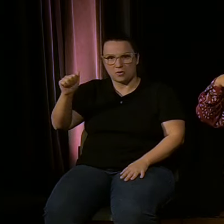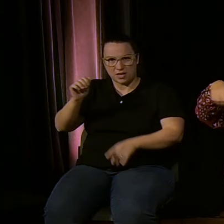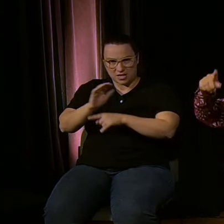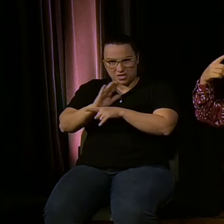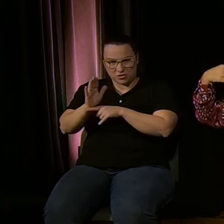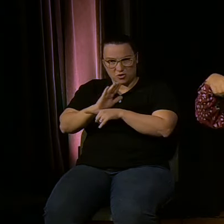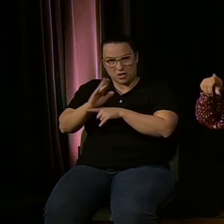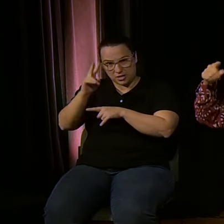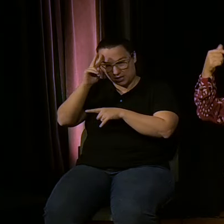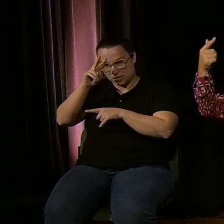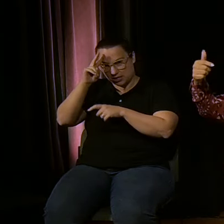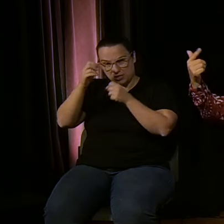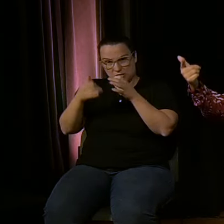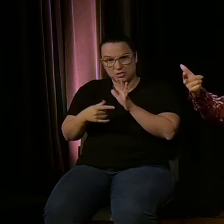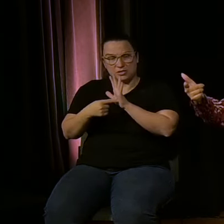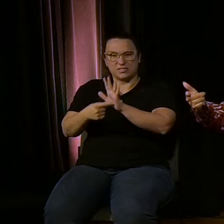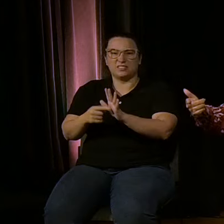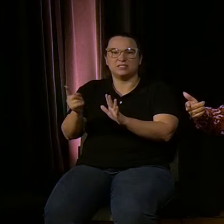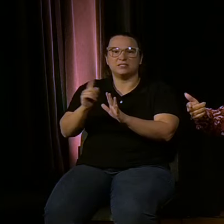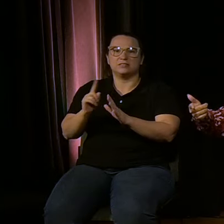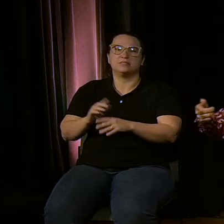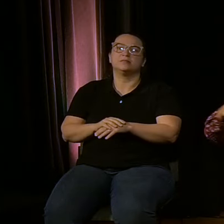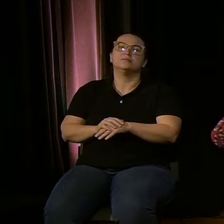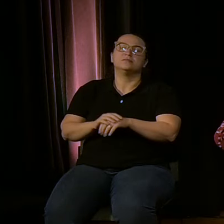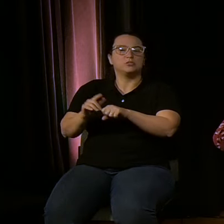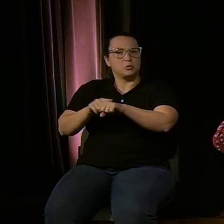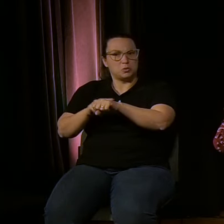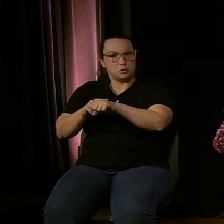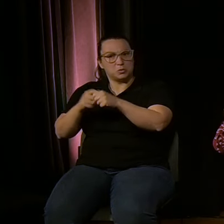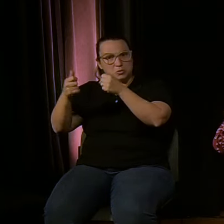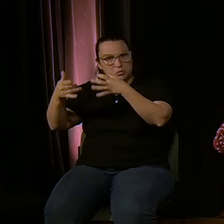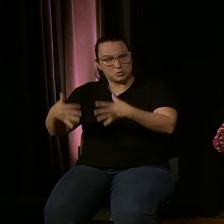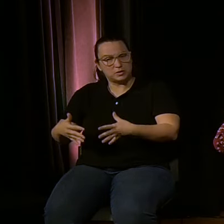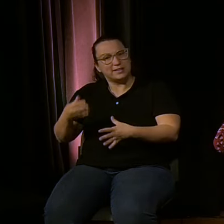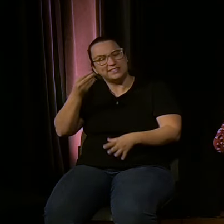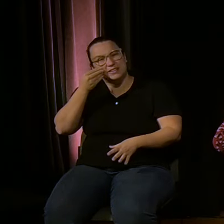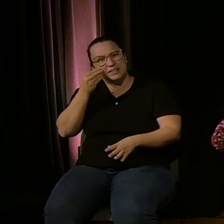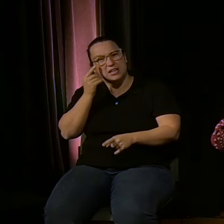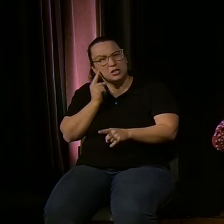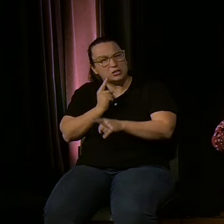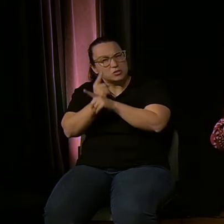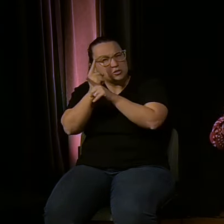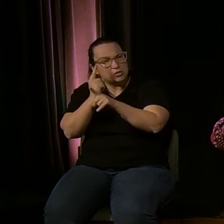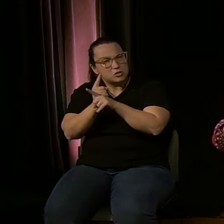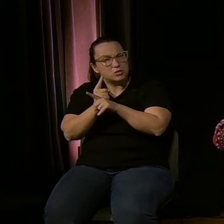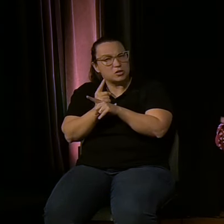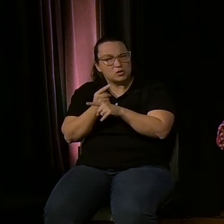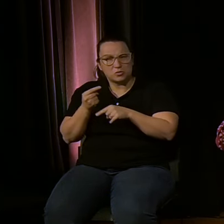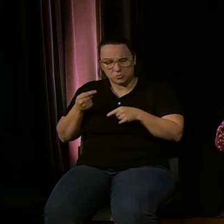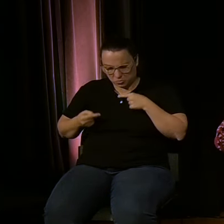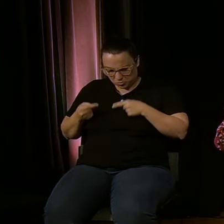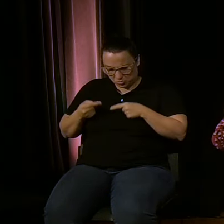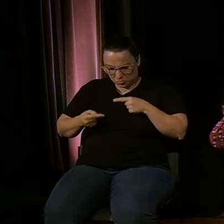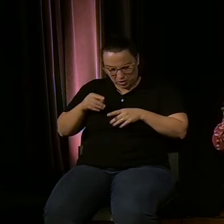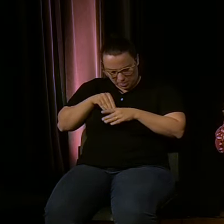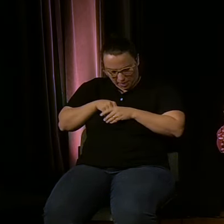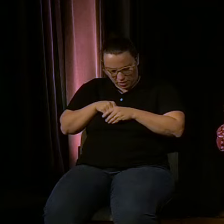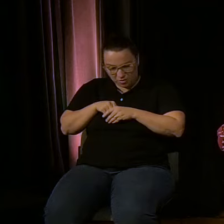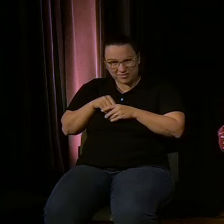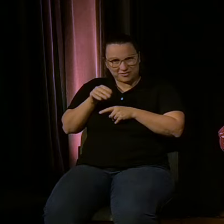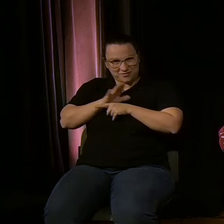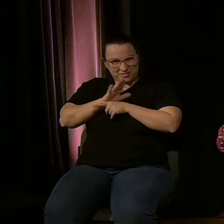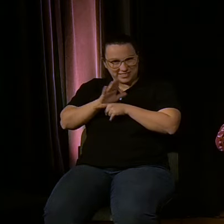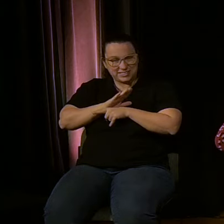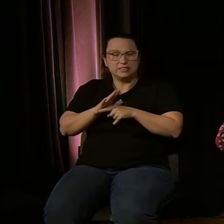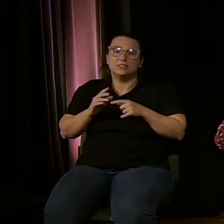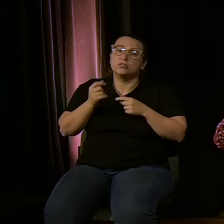faz toda uma análise de filmes de pornô chanchada, tentando identificar os sentidos políticos dentro dos filmes, porque também é